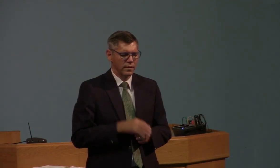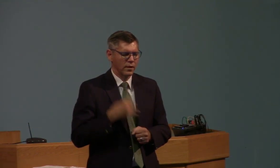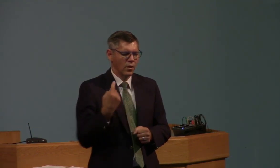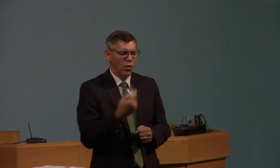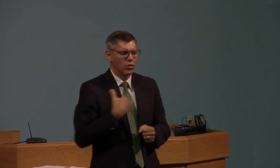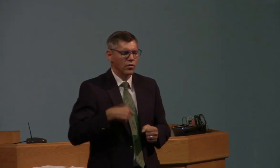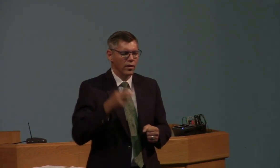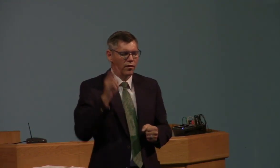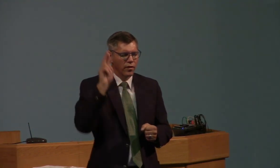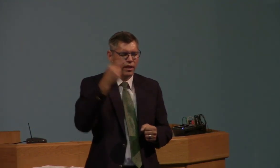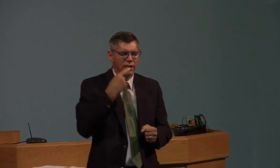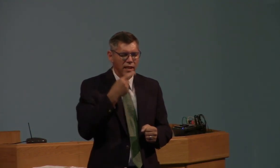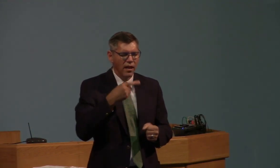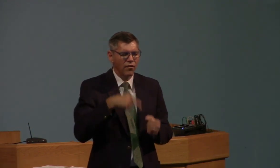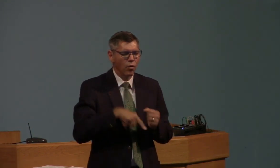Ons wil vir U sê vanoggend,